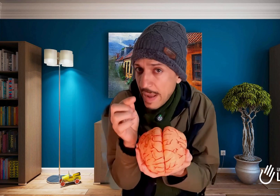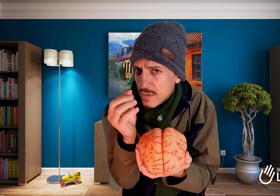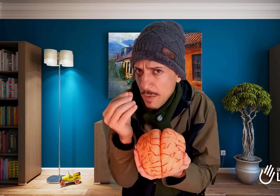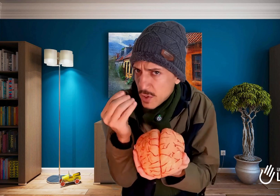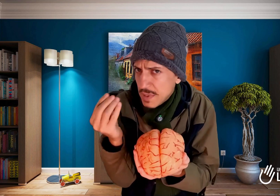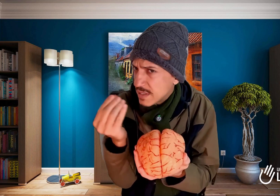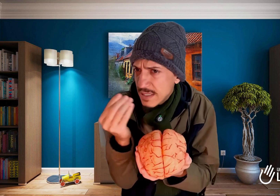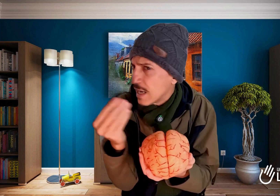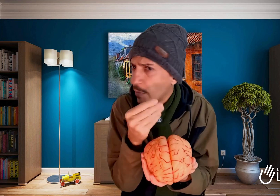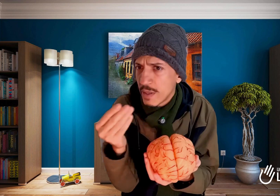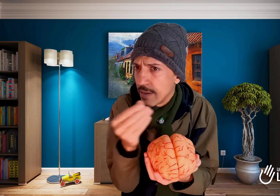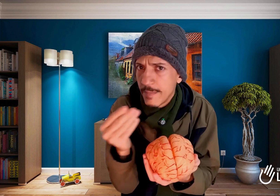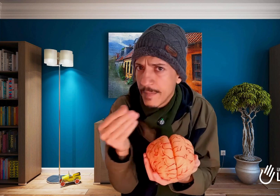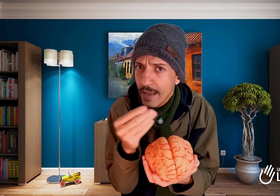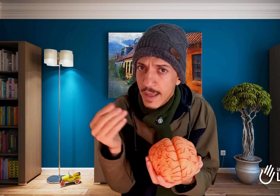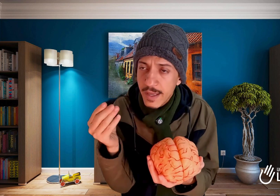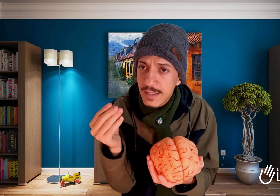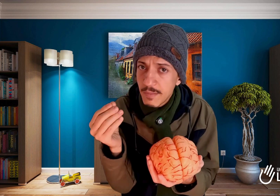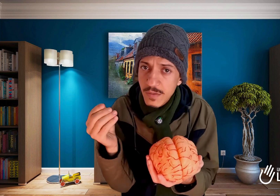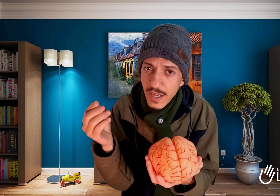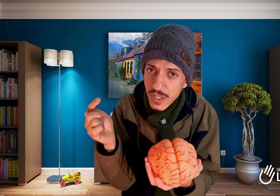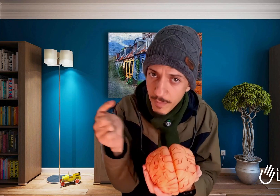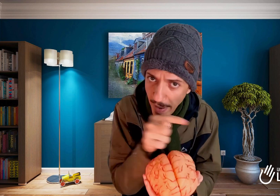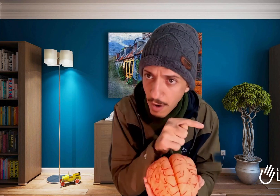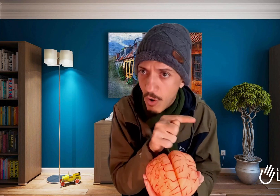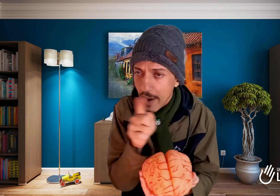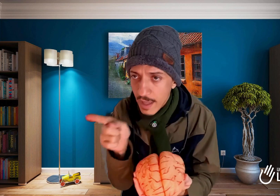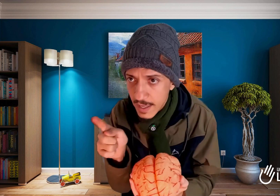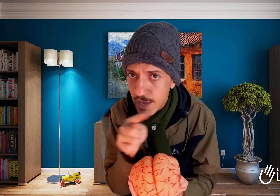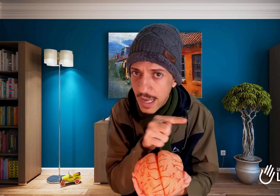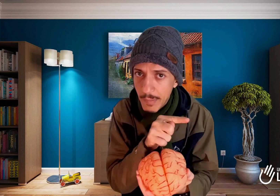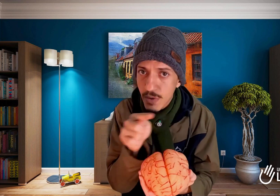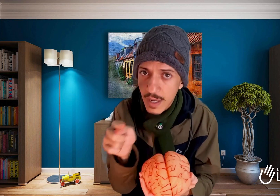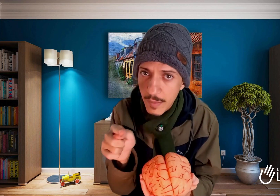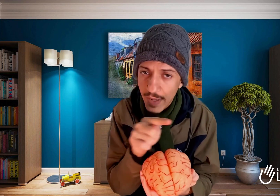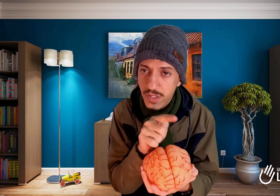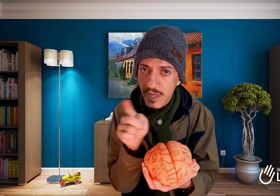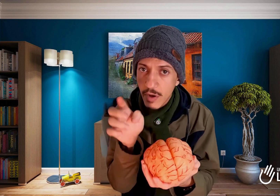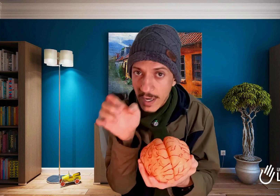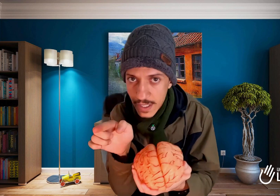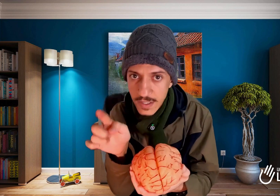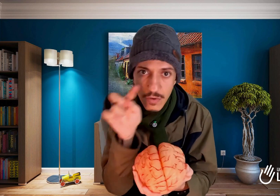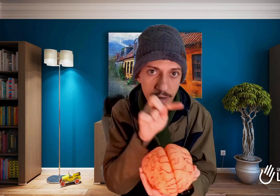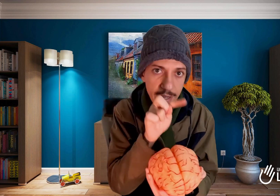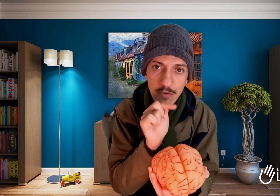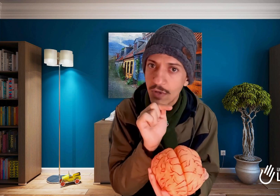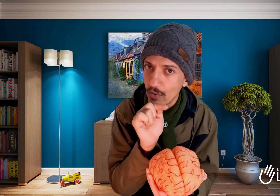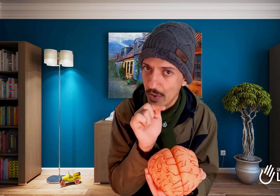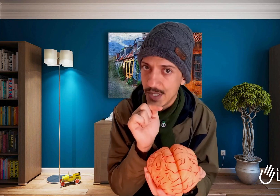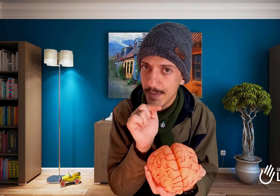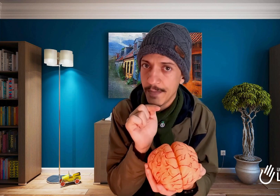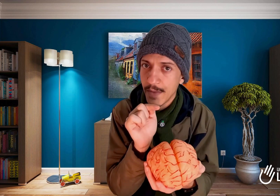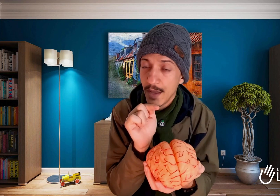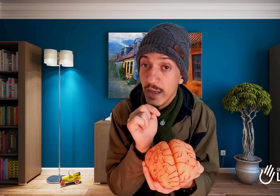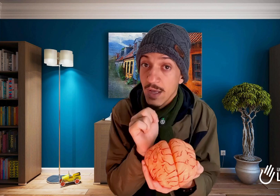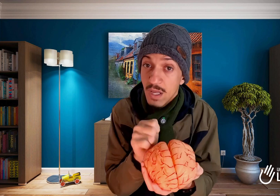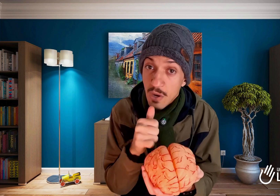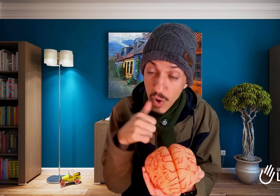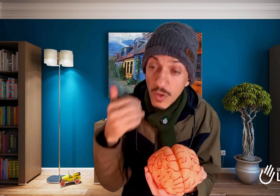uma substância líquida, em que simplesmente percorre aquele caminho ali para dizer, olha, isso aqui se conecta com tal coisa. Quanto mais você